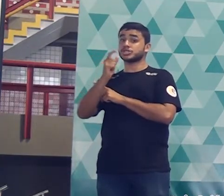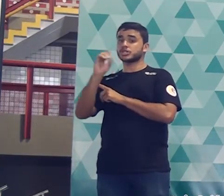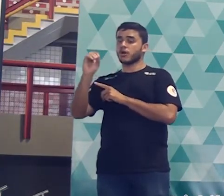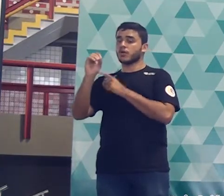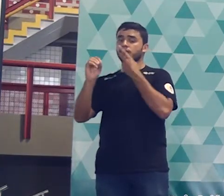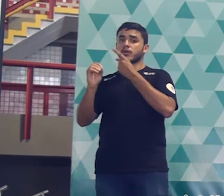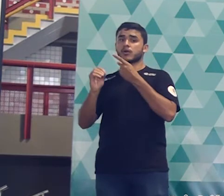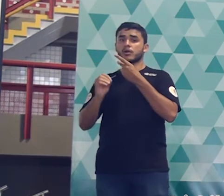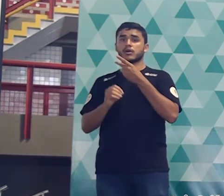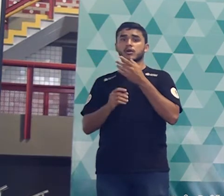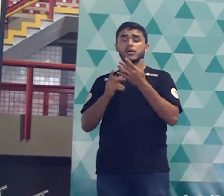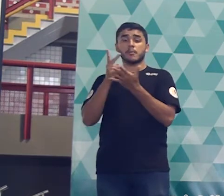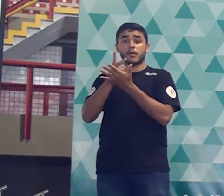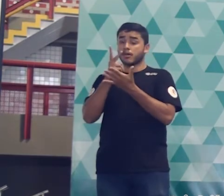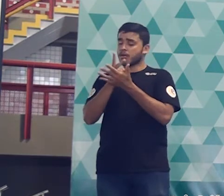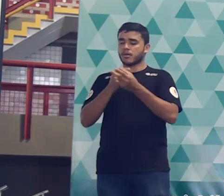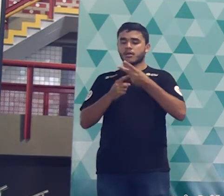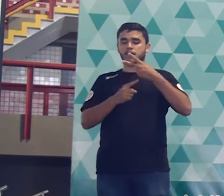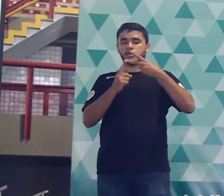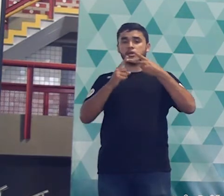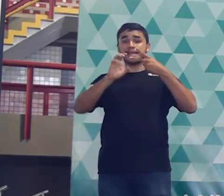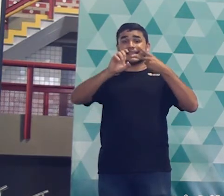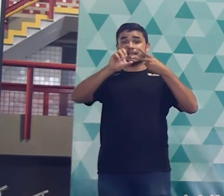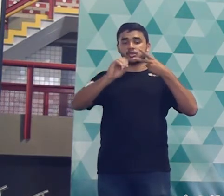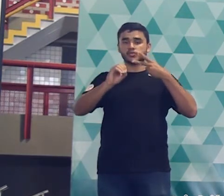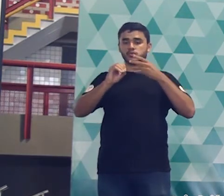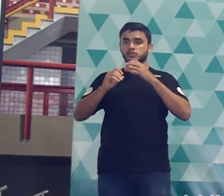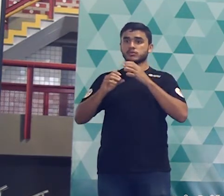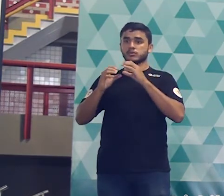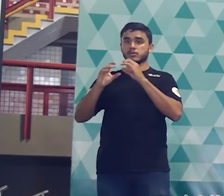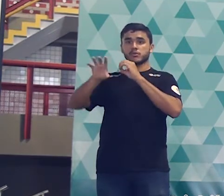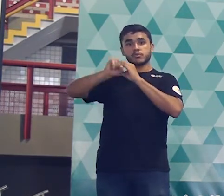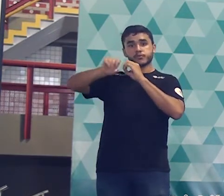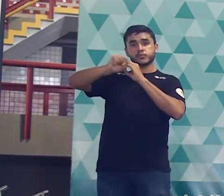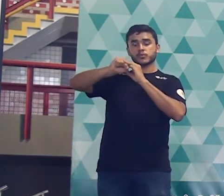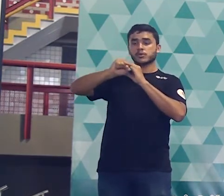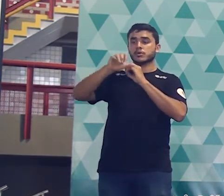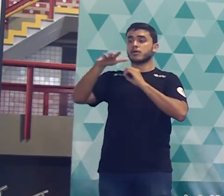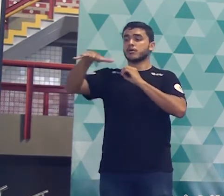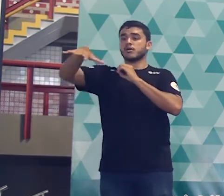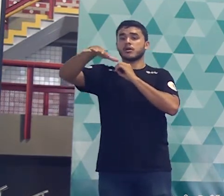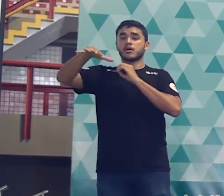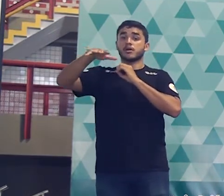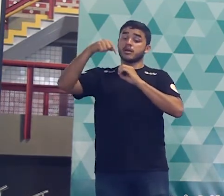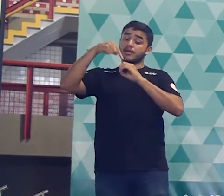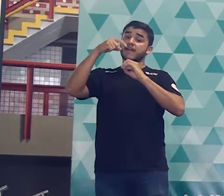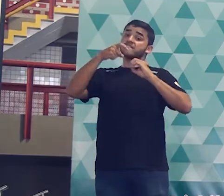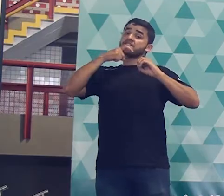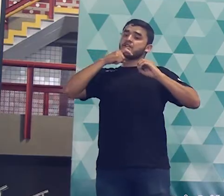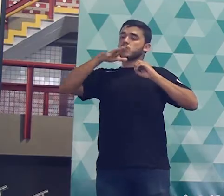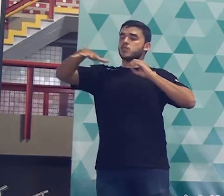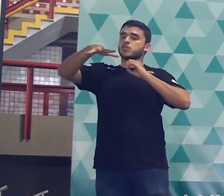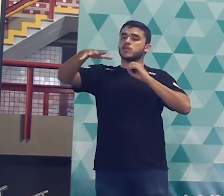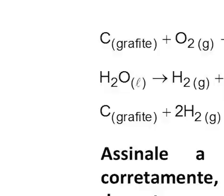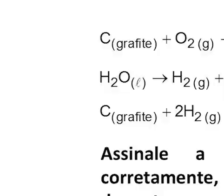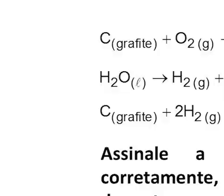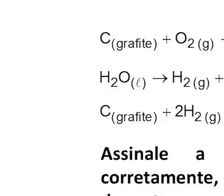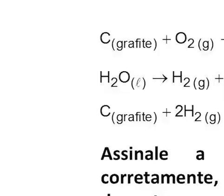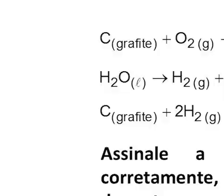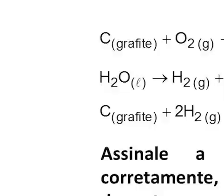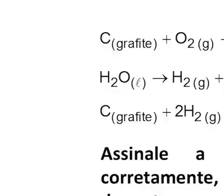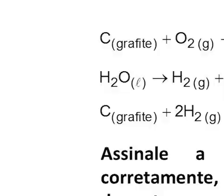Exo, libera calor, desde o início que a gente fala. Então, continuando. Sobre a obtenção de calor, considere as equações a